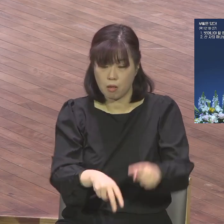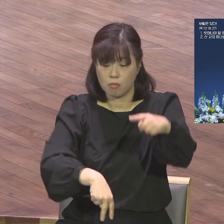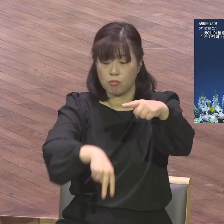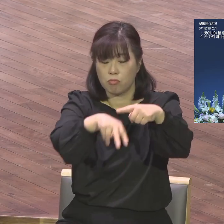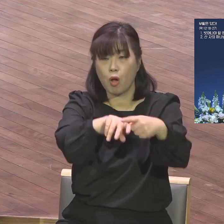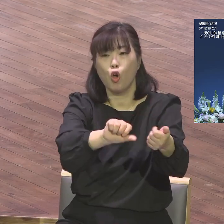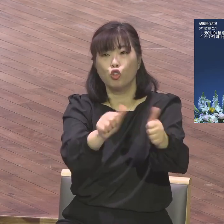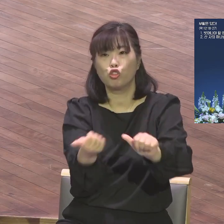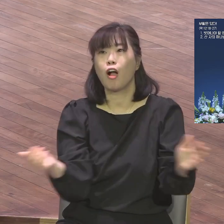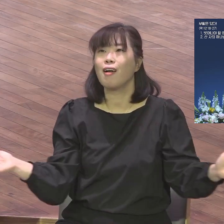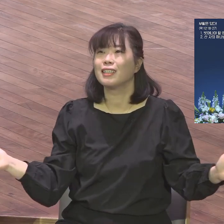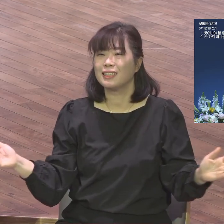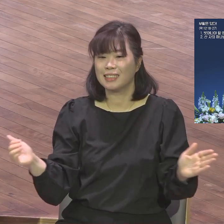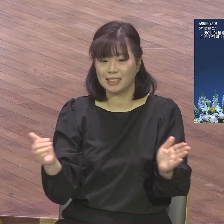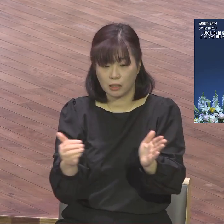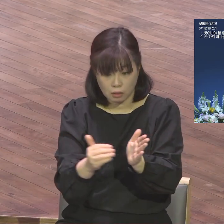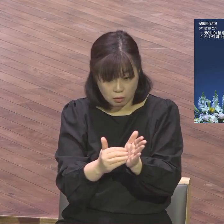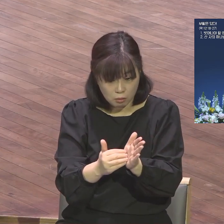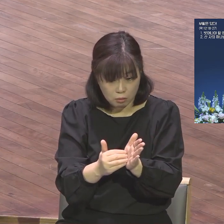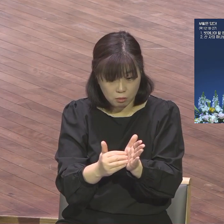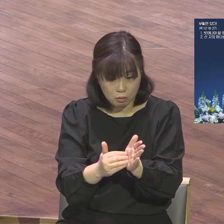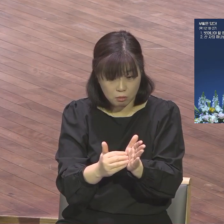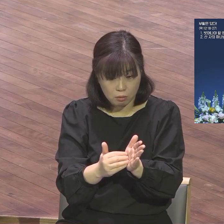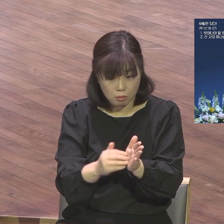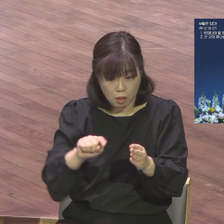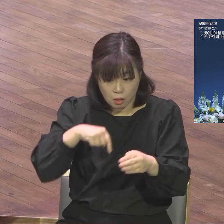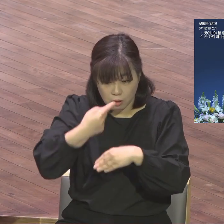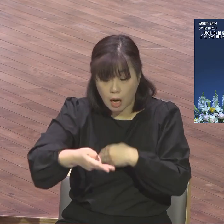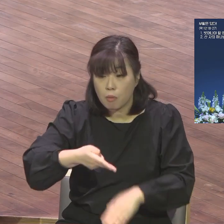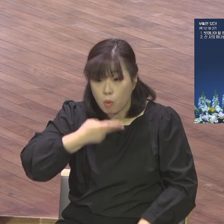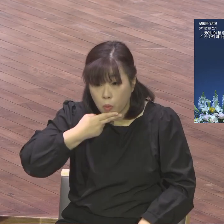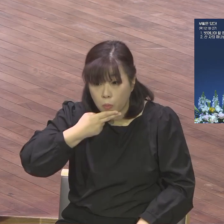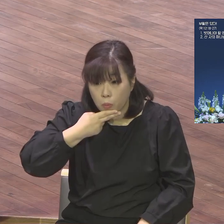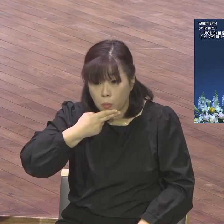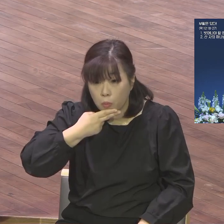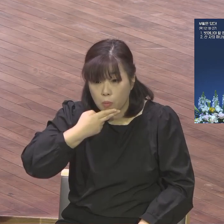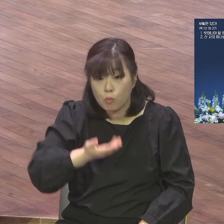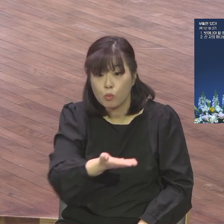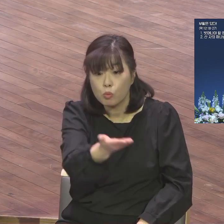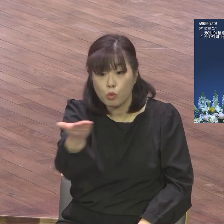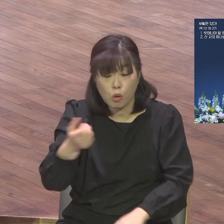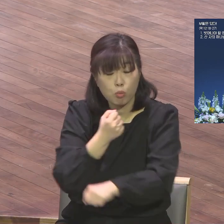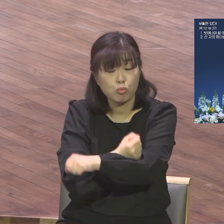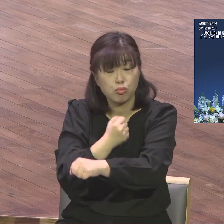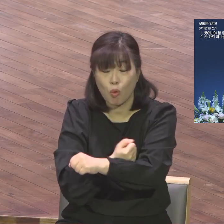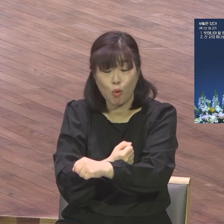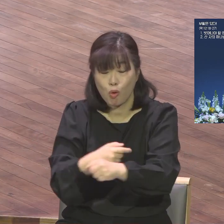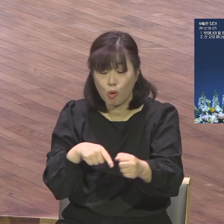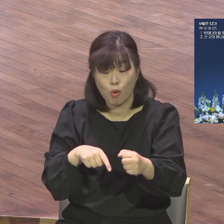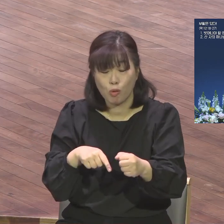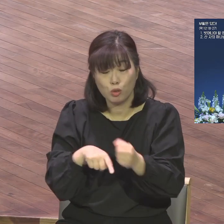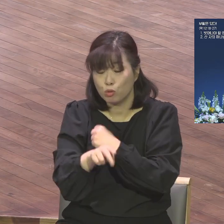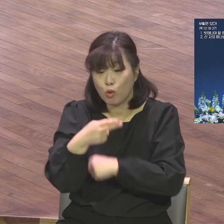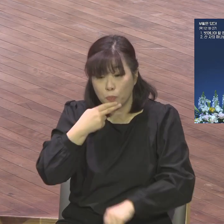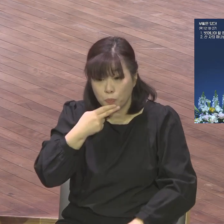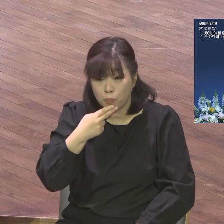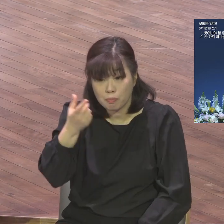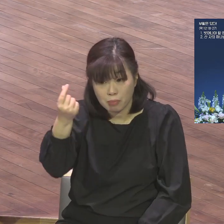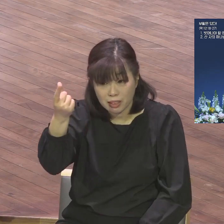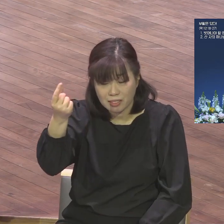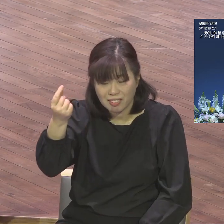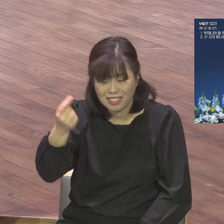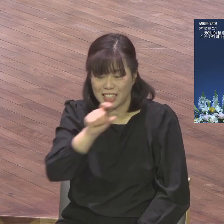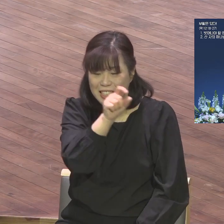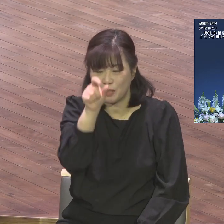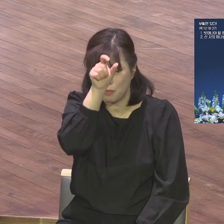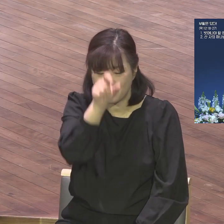십자가 이후에 부활했기 때문에 교회가 존재하는 이유입니다. 부활했기 때문에